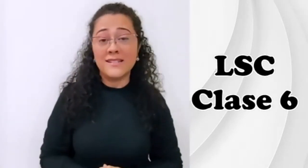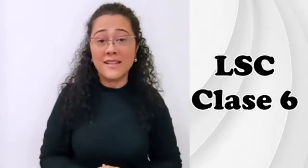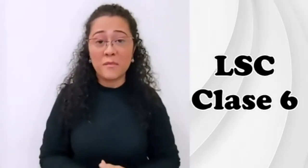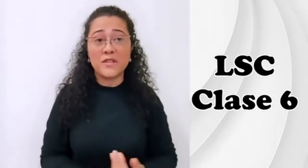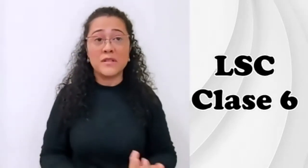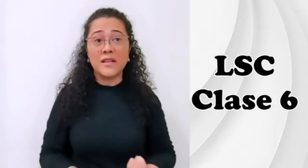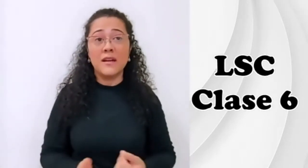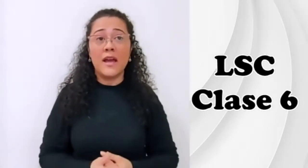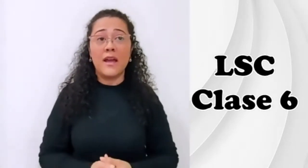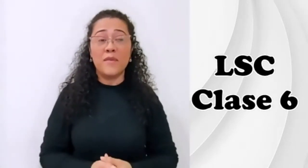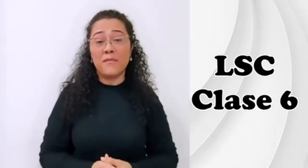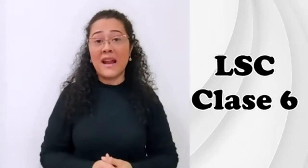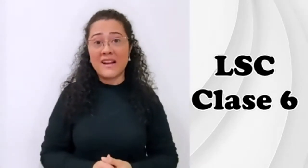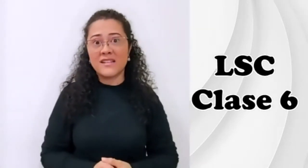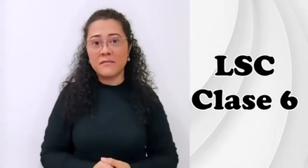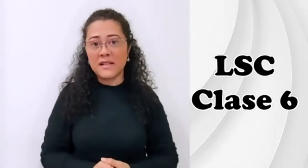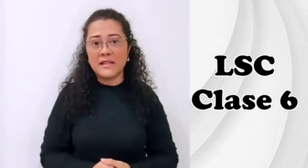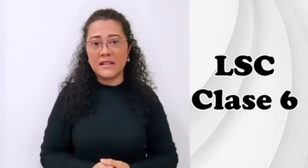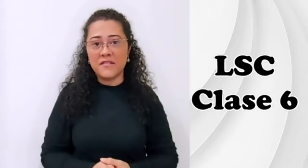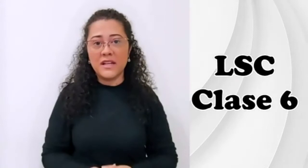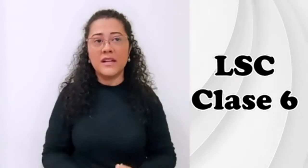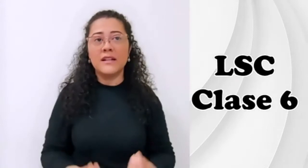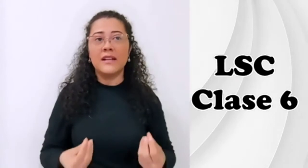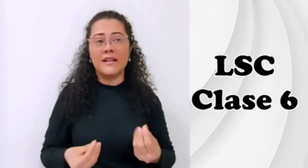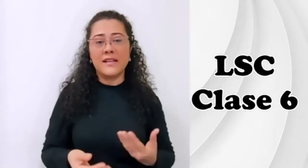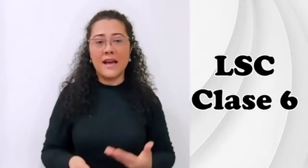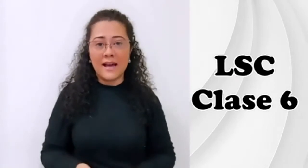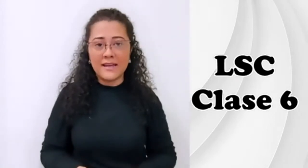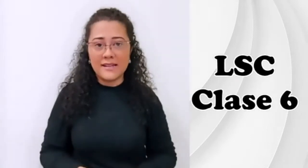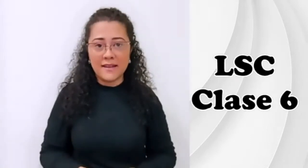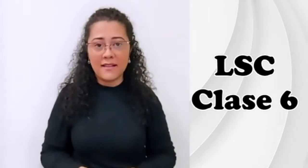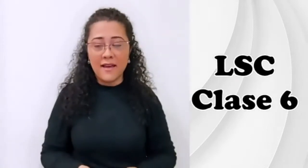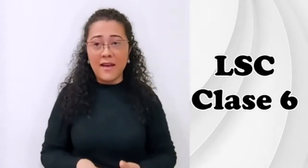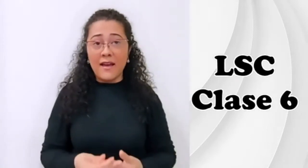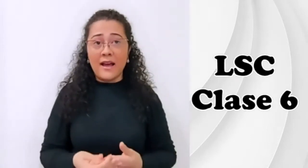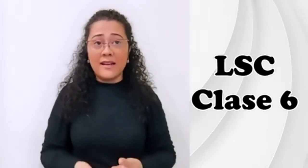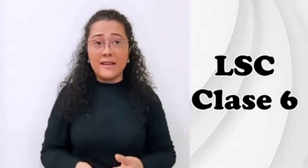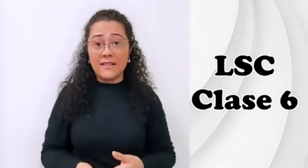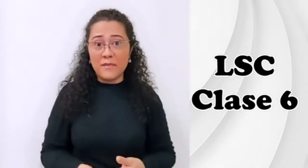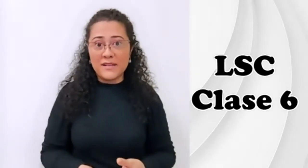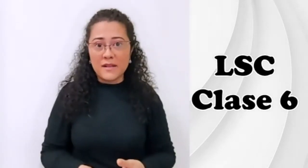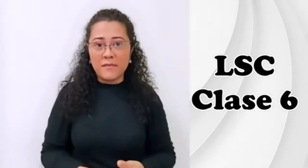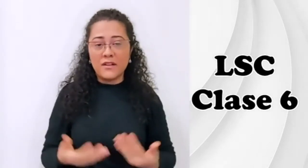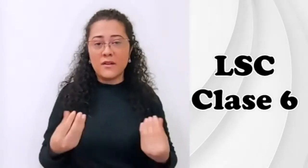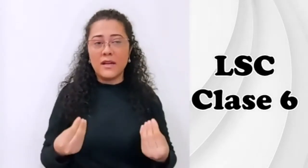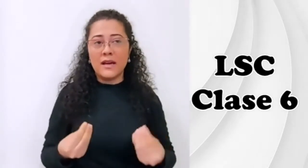necesita, pues sí, prepararse bastante bien, tener esa agilidad de pensamiento y